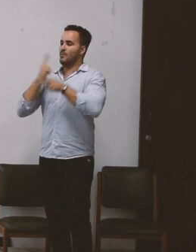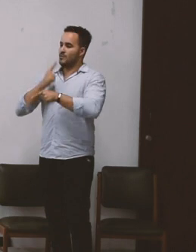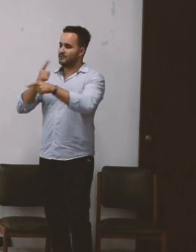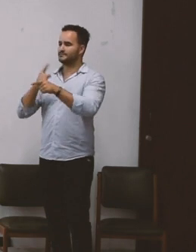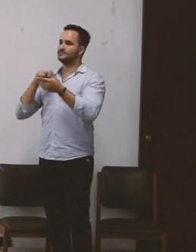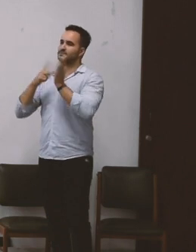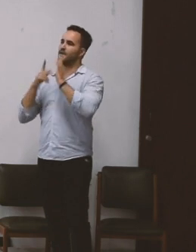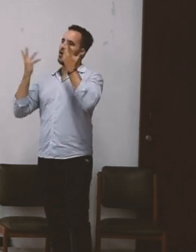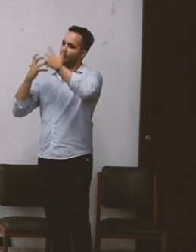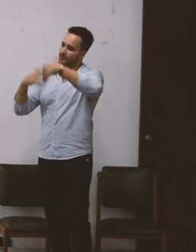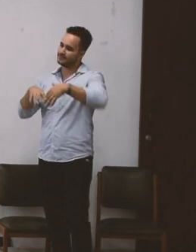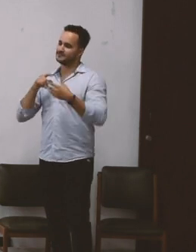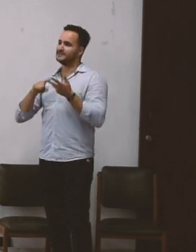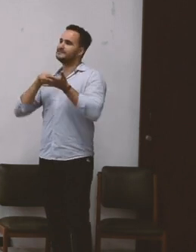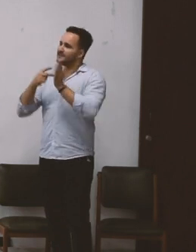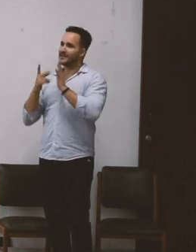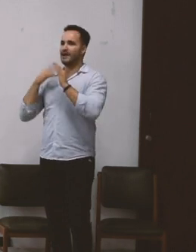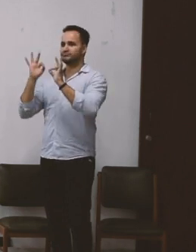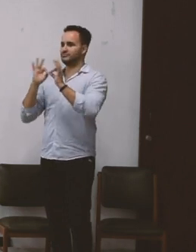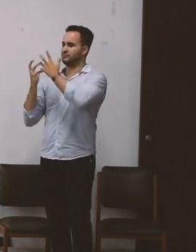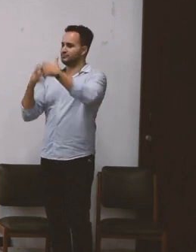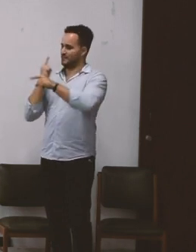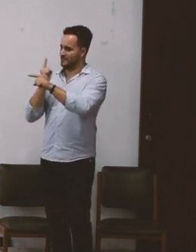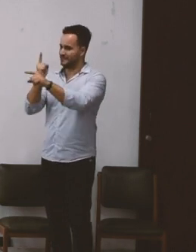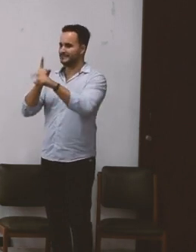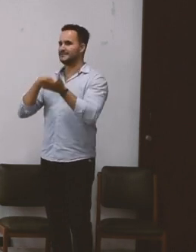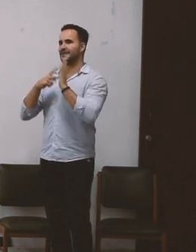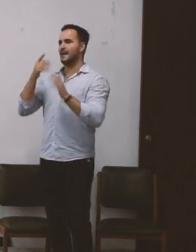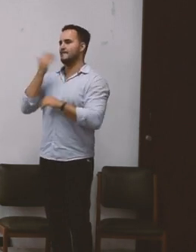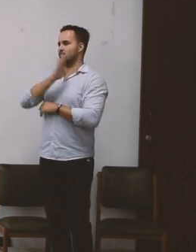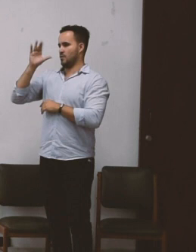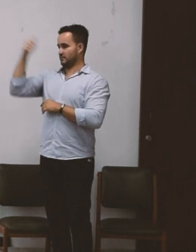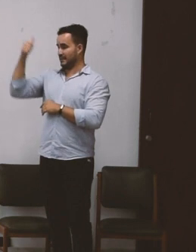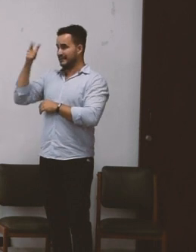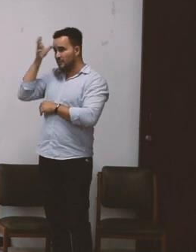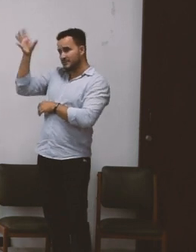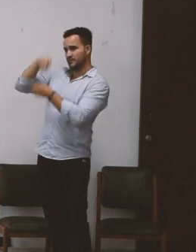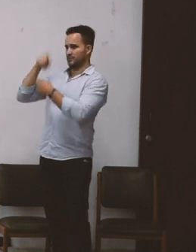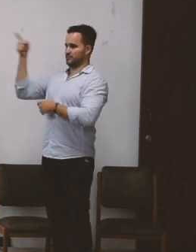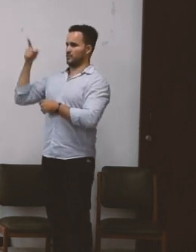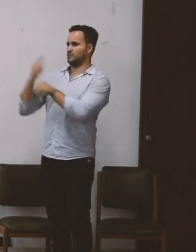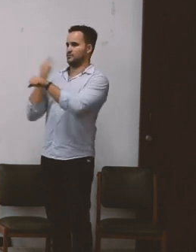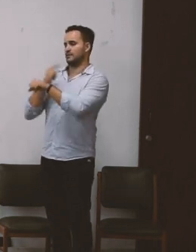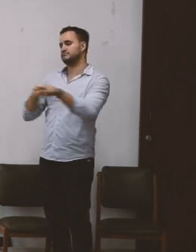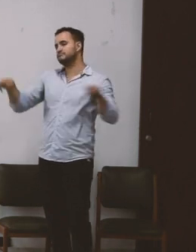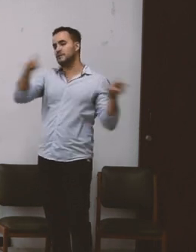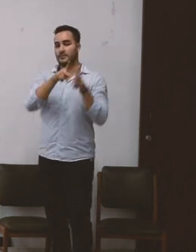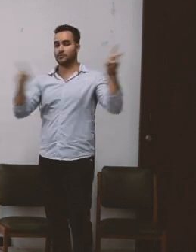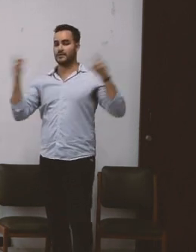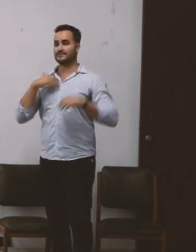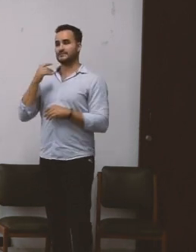la regeneración, la funcionalidad y la rectitud. Es un dispositivo de poder que conduce a un ideal del humano